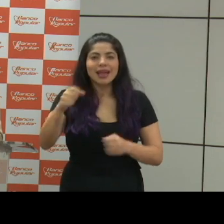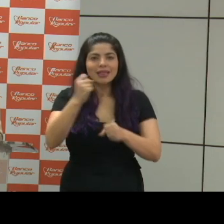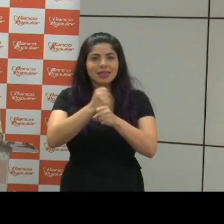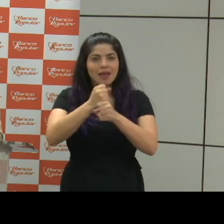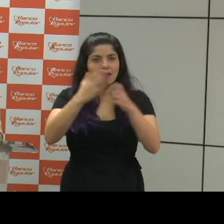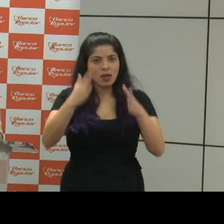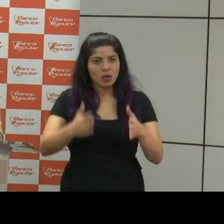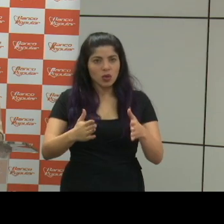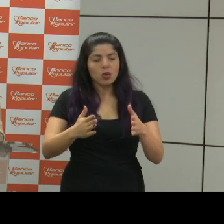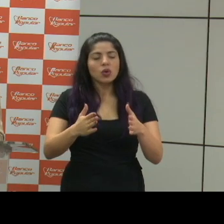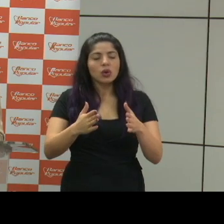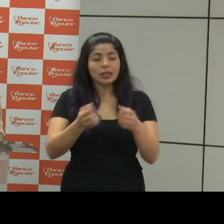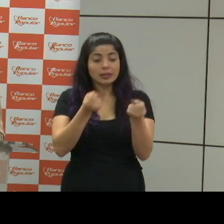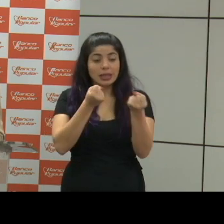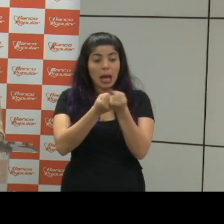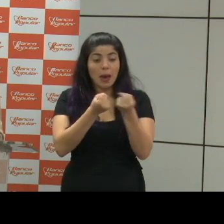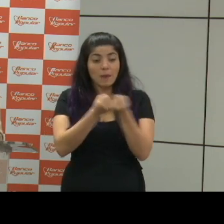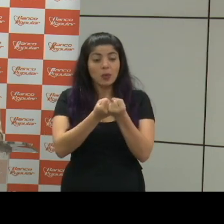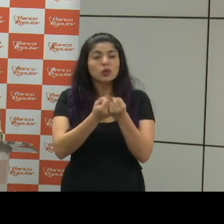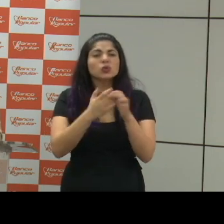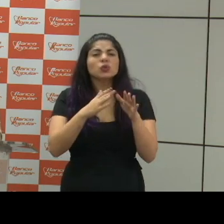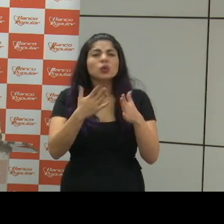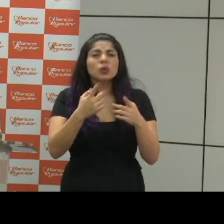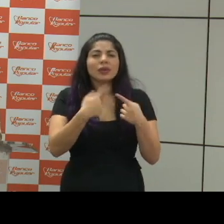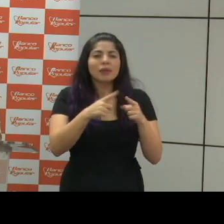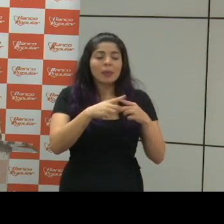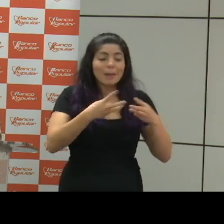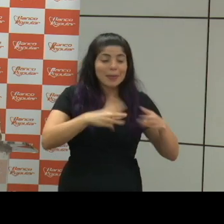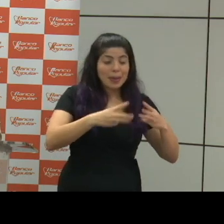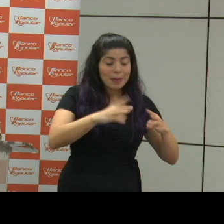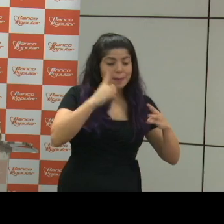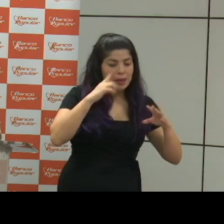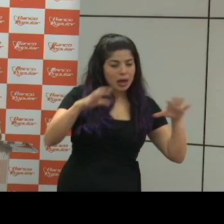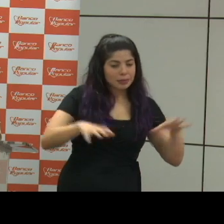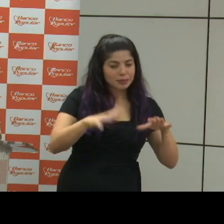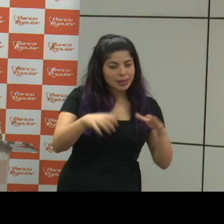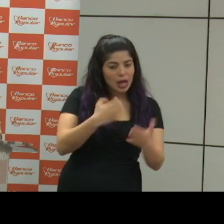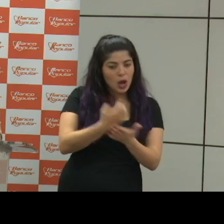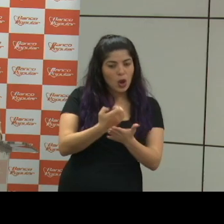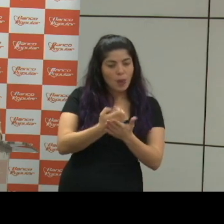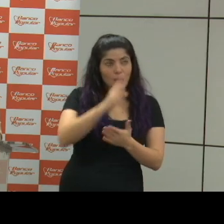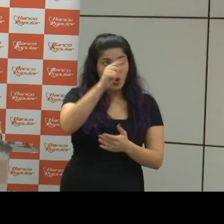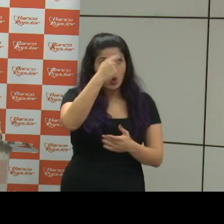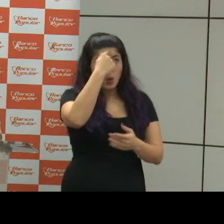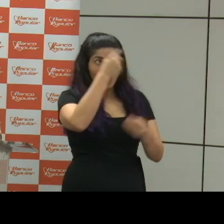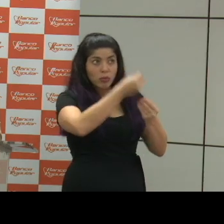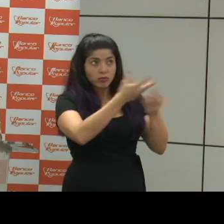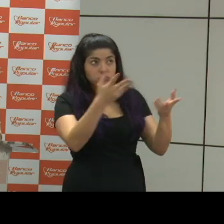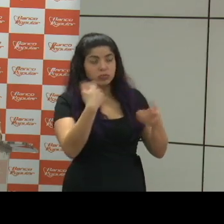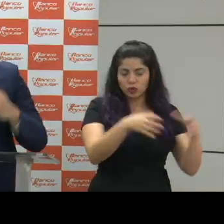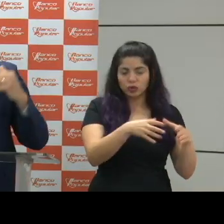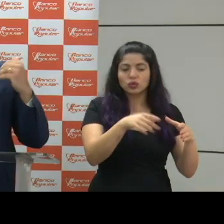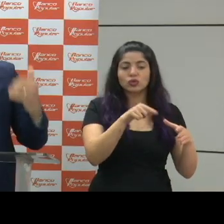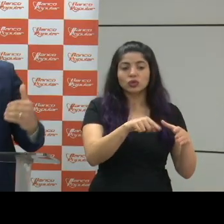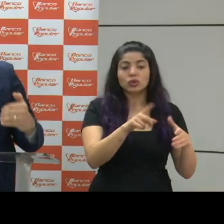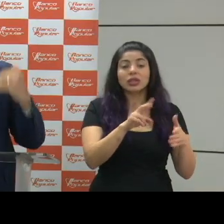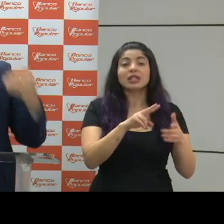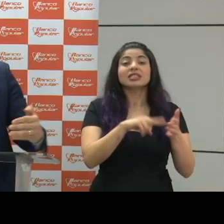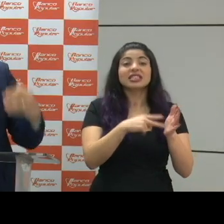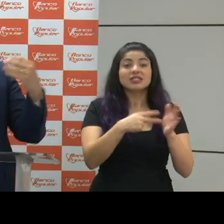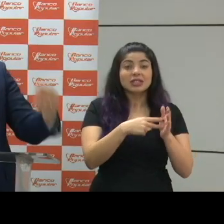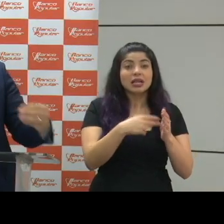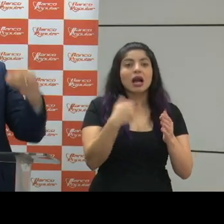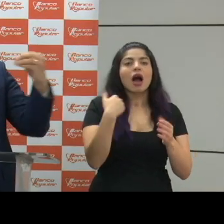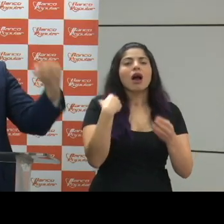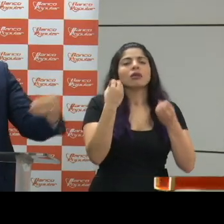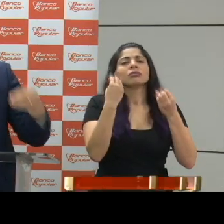apoyo, en este caso, a las medidas de reactivación económica promovidas por el gobierno de la República. Ya habrá